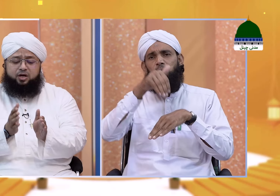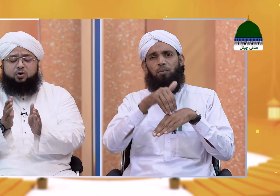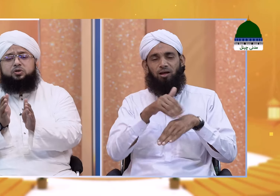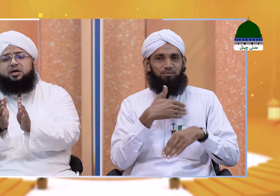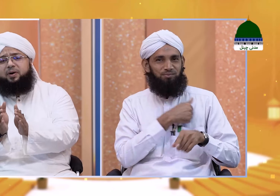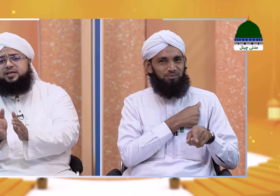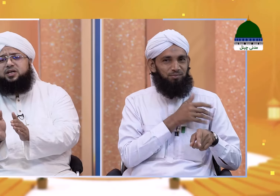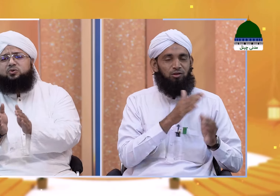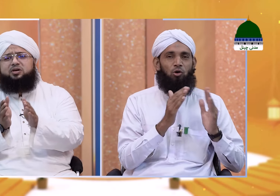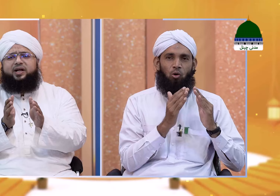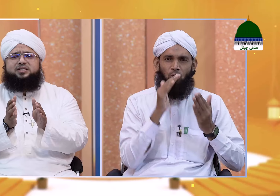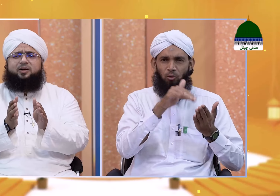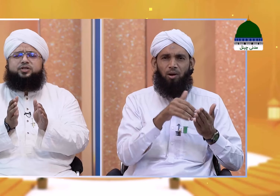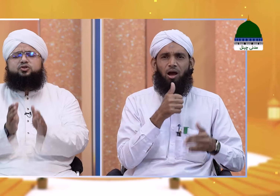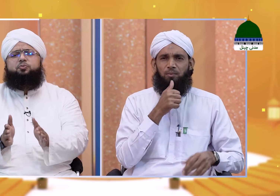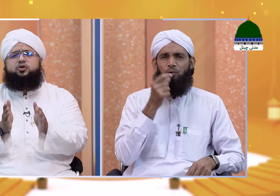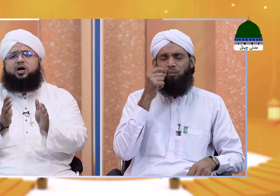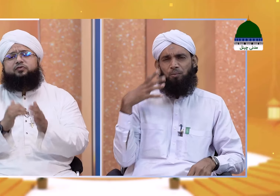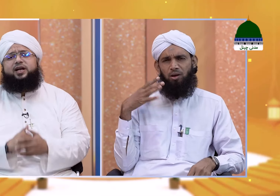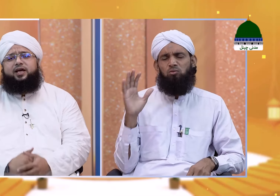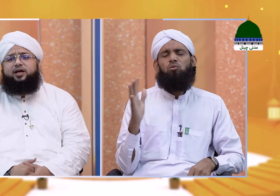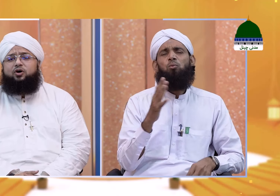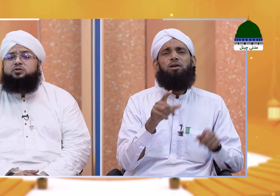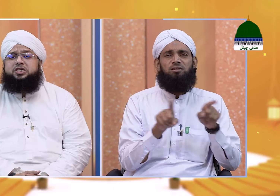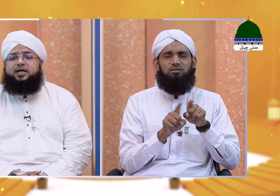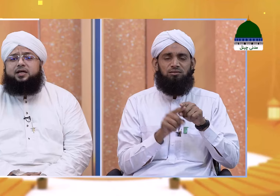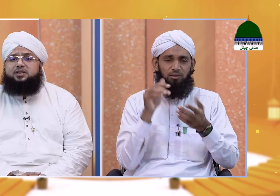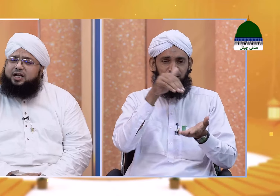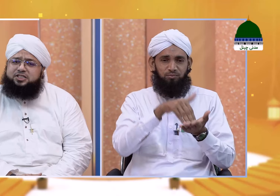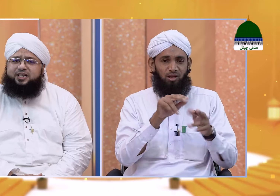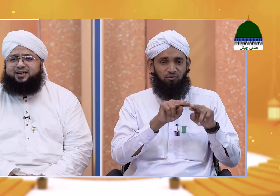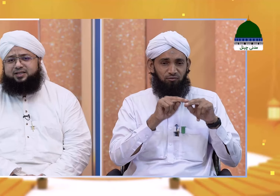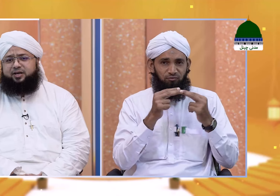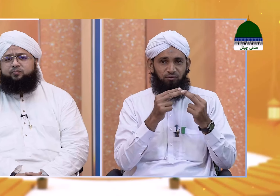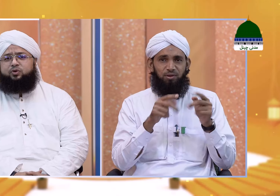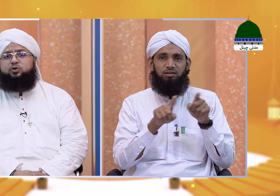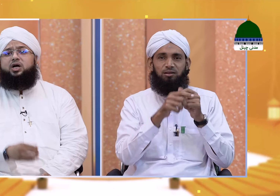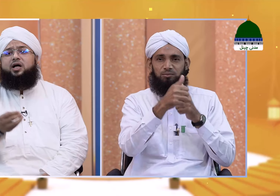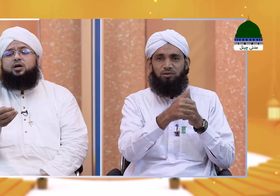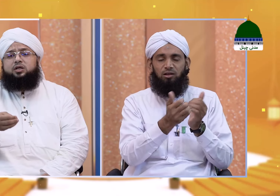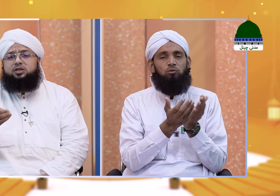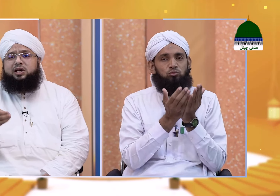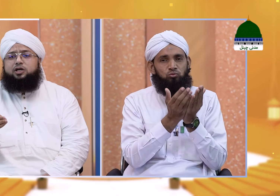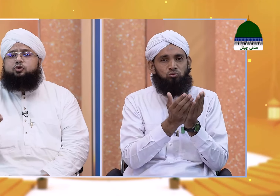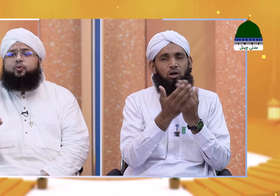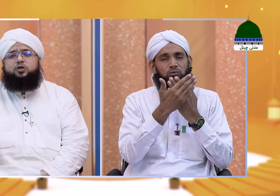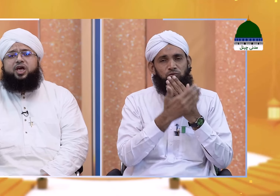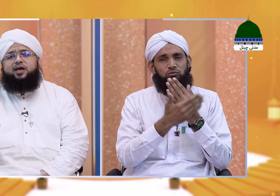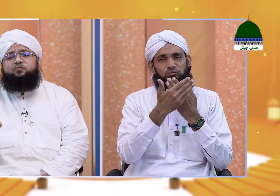ان کے بھائی سے، ان کے والد صاحب سے، جو گھر والے ہیں ان سے تعزیت کرتے ہیں، ان کا دل کا جو بوجھ ہے وہ